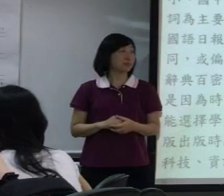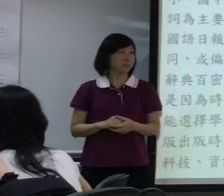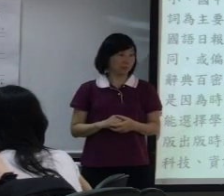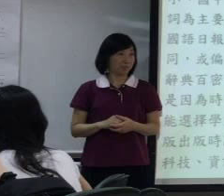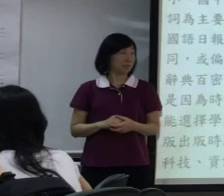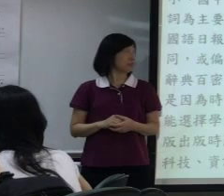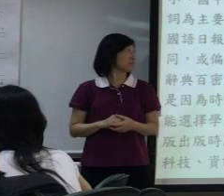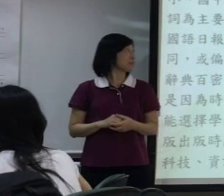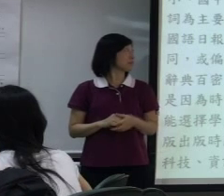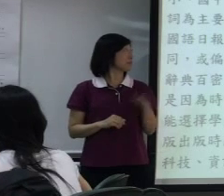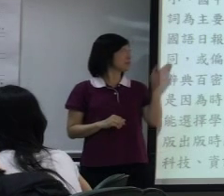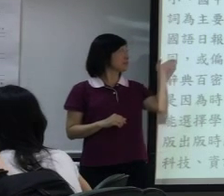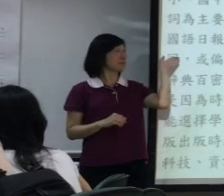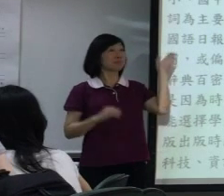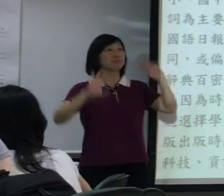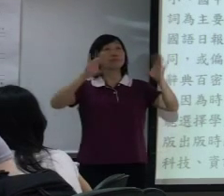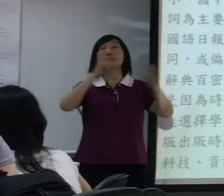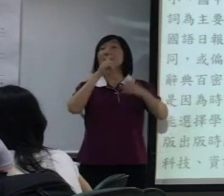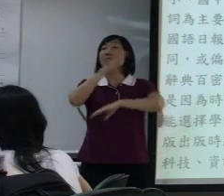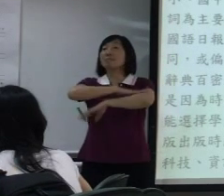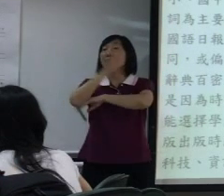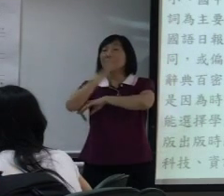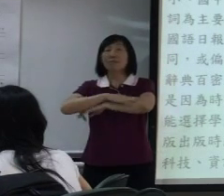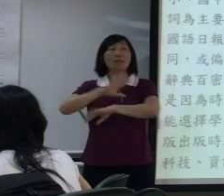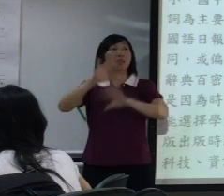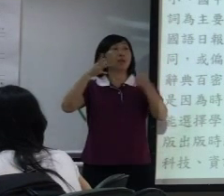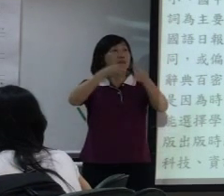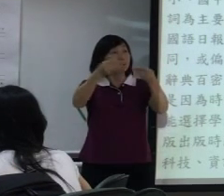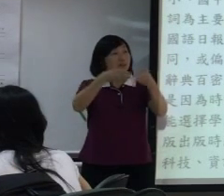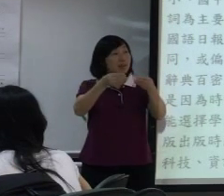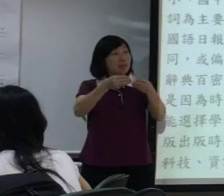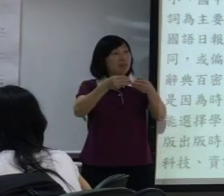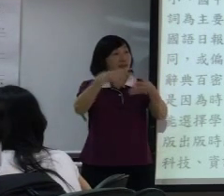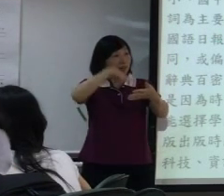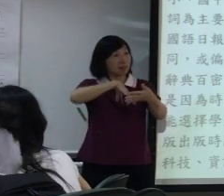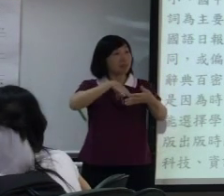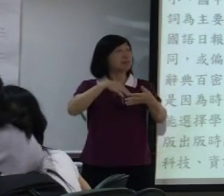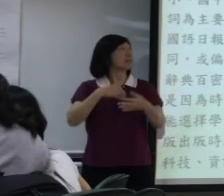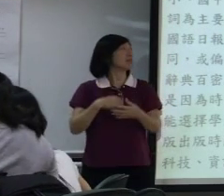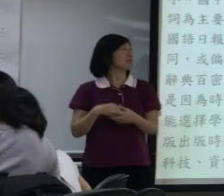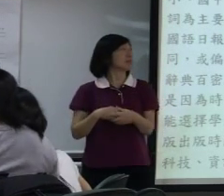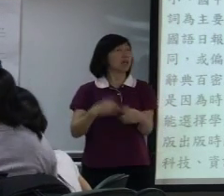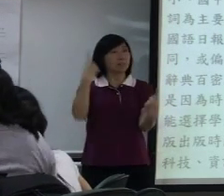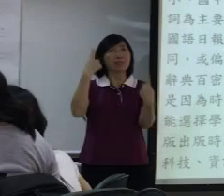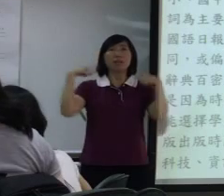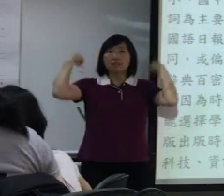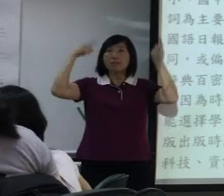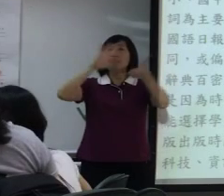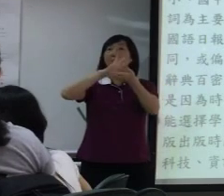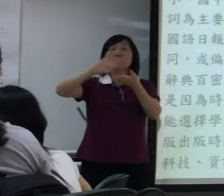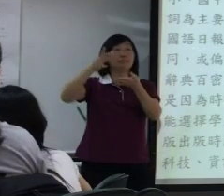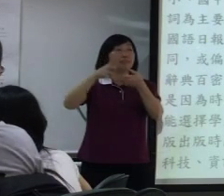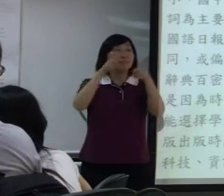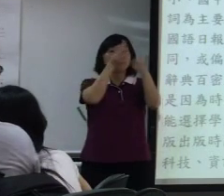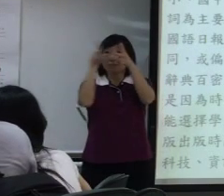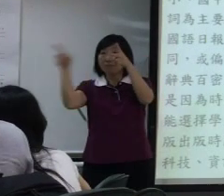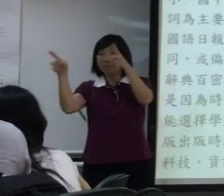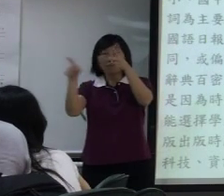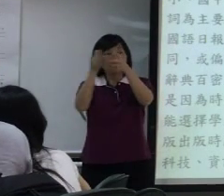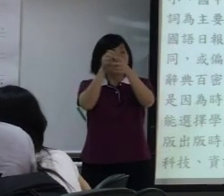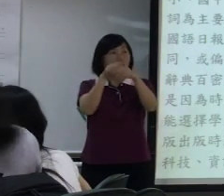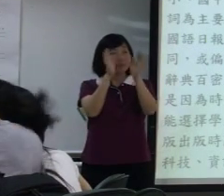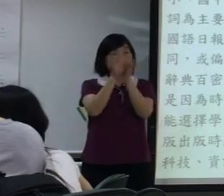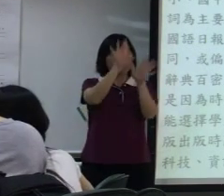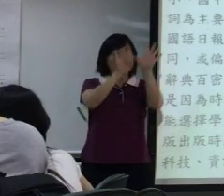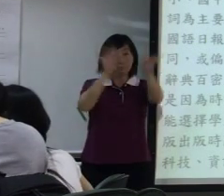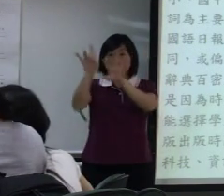还有呢，国语日报、国语词典里面比较常用的词汇